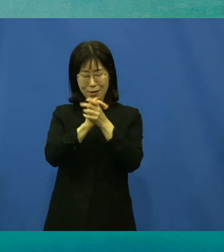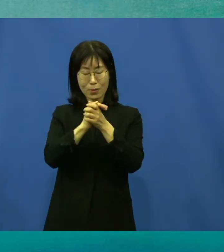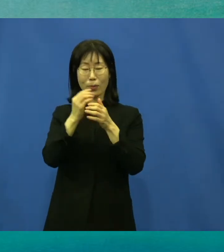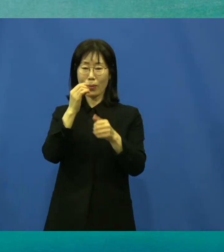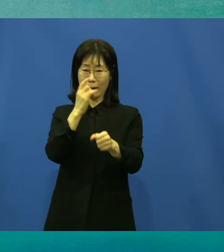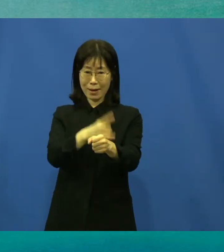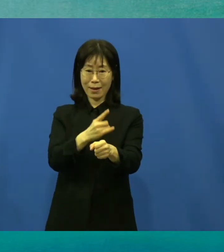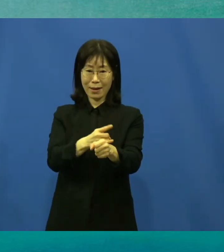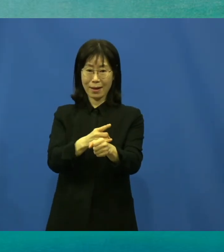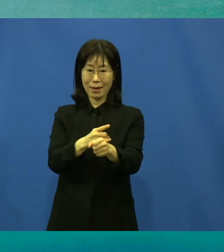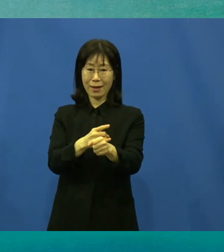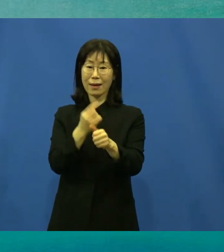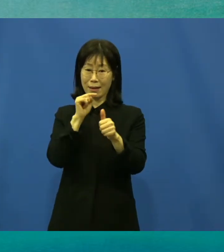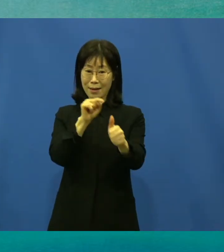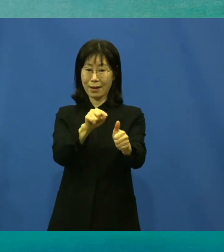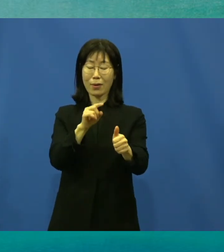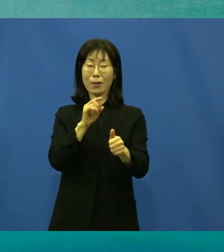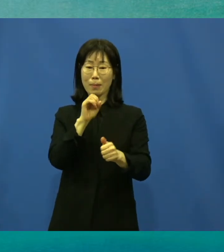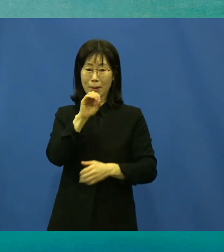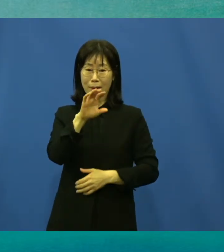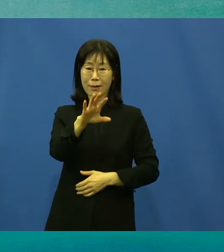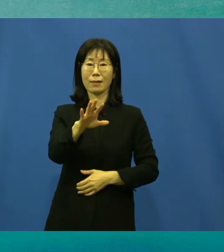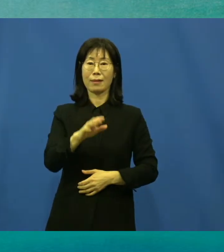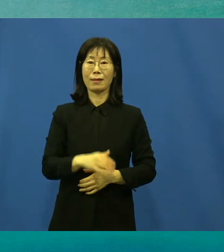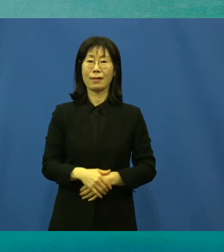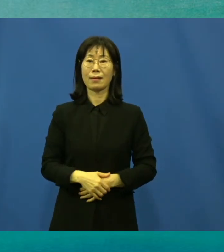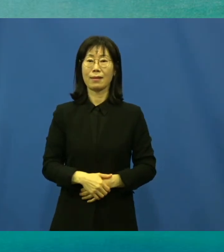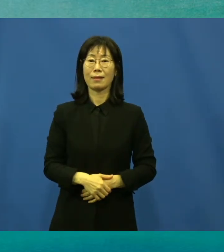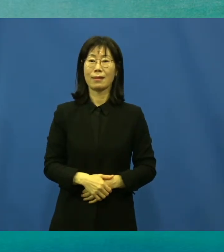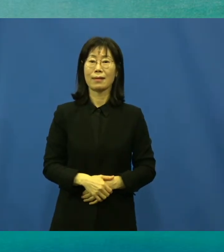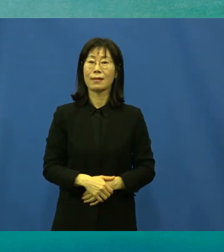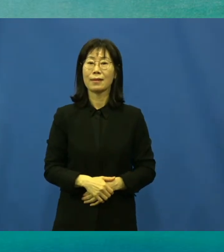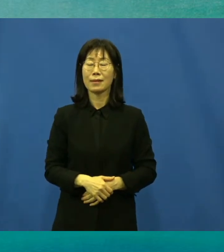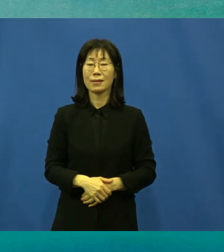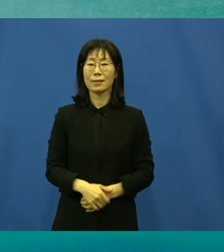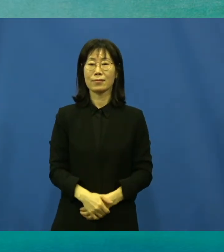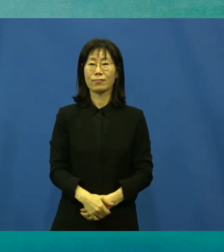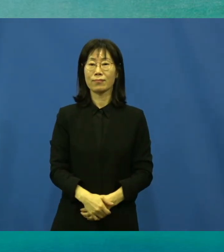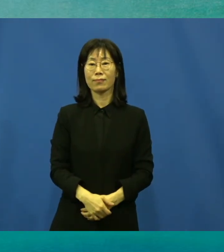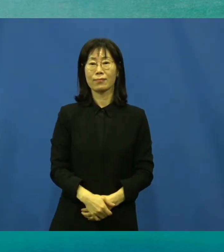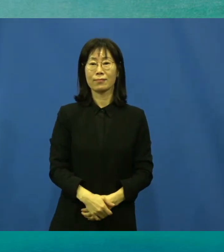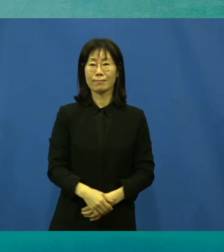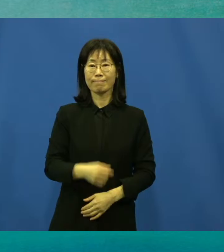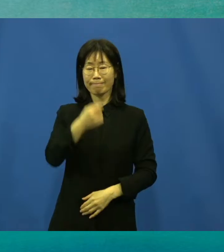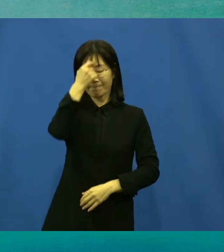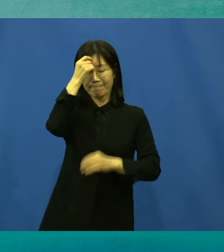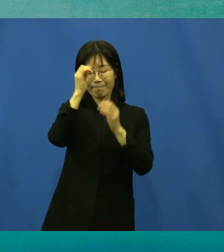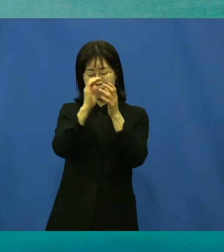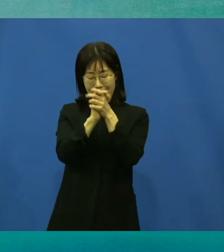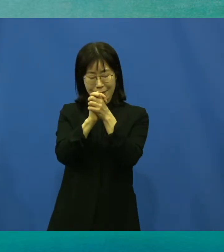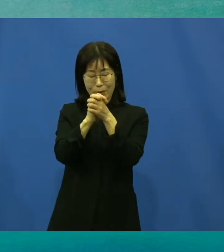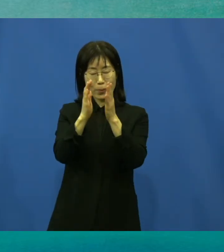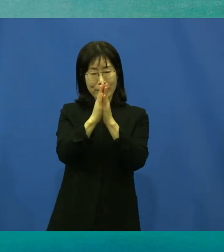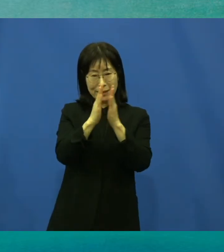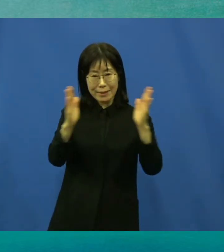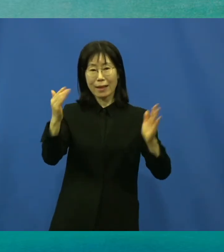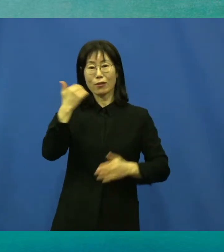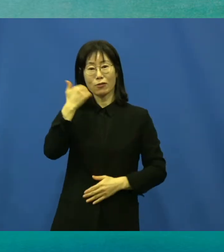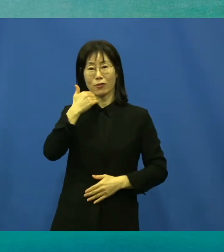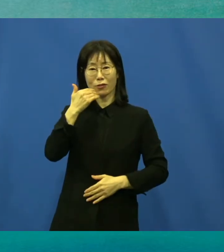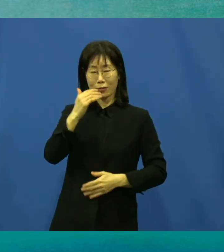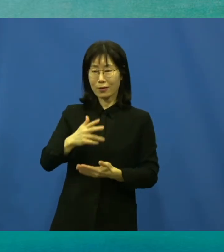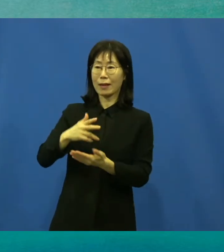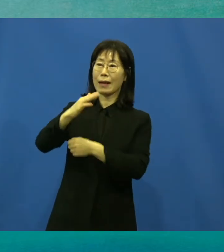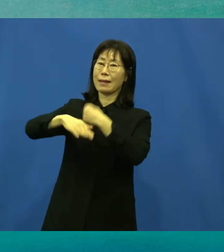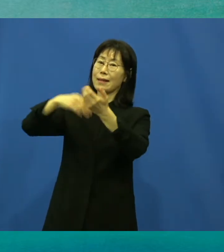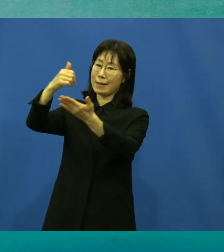동기부여를, 기도의 동기부여를 하나님이 하셨습니다. 그러니까 기도를 시작하게 하신 분도 주님이고, 그